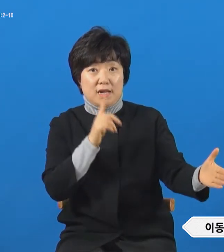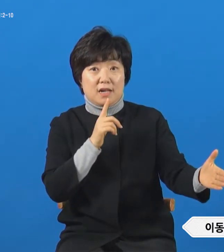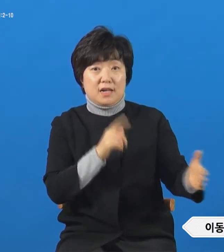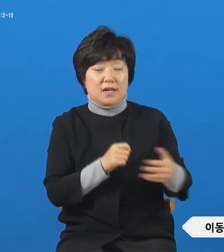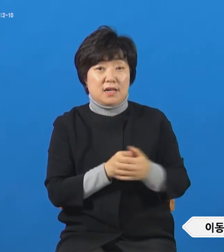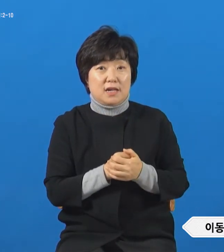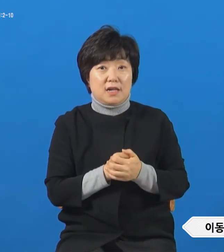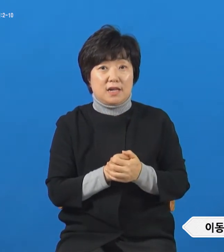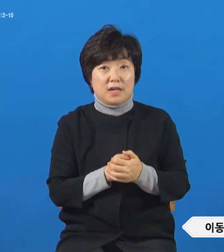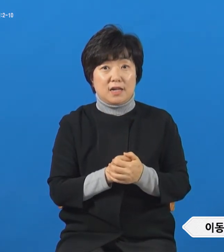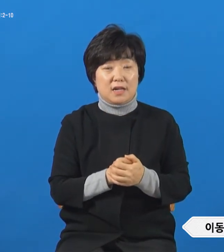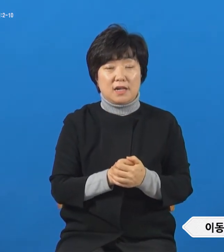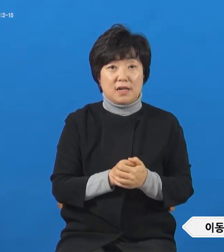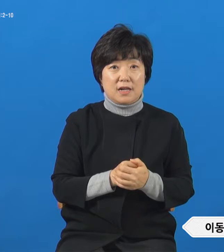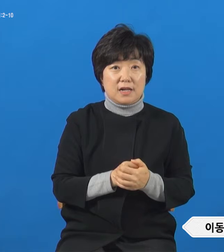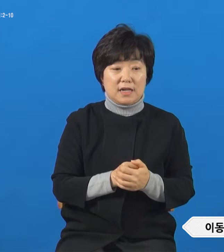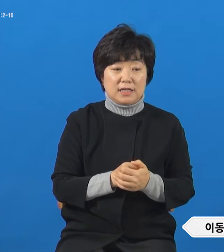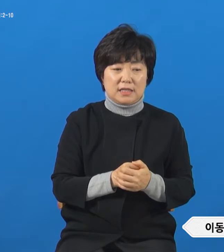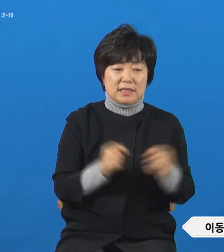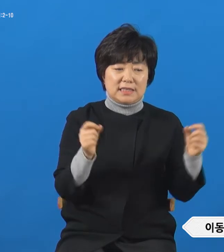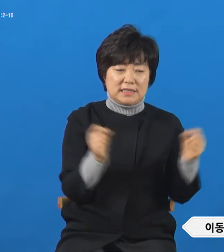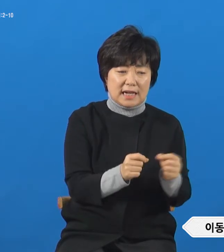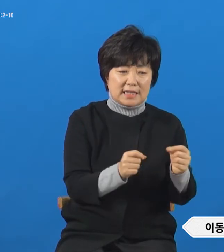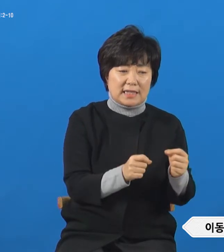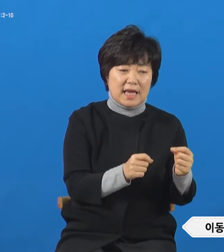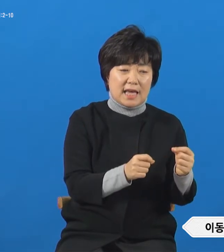선교학자들은 짧게는 2, 3일,